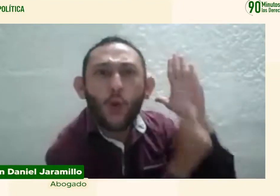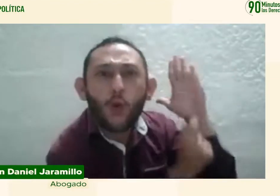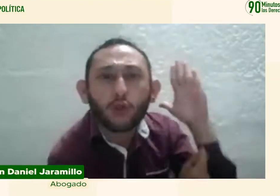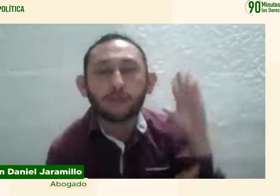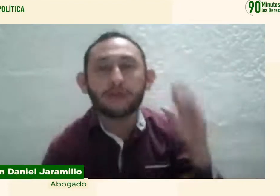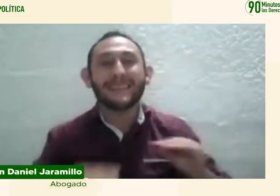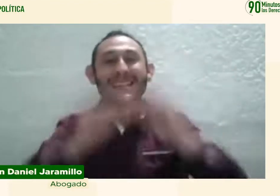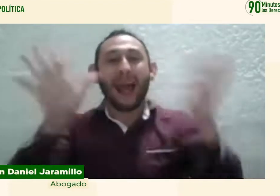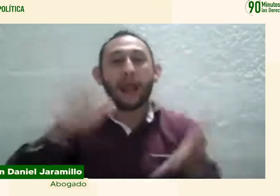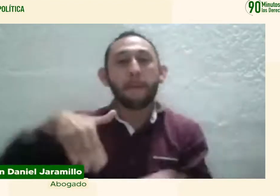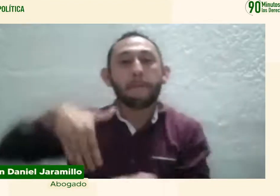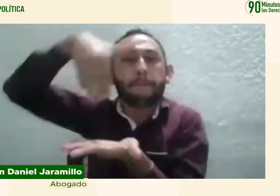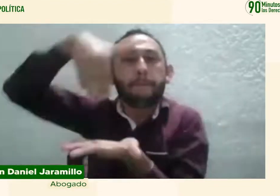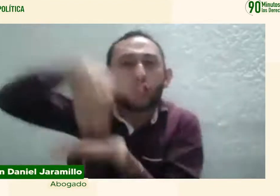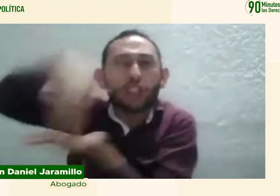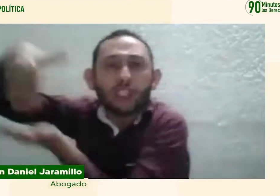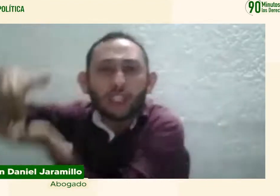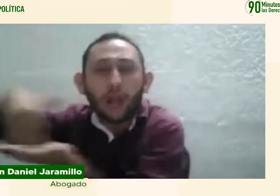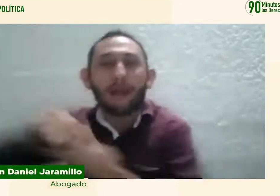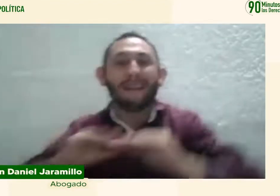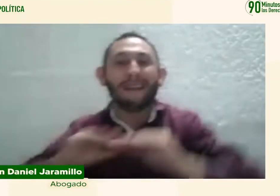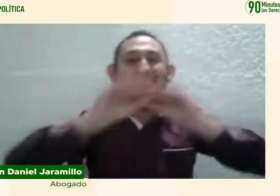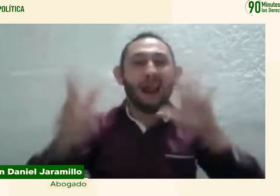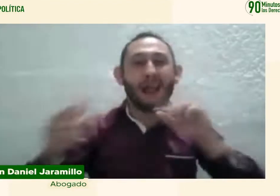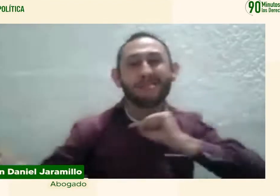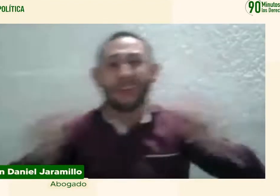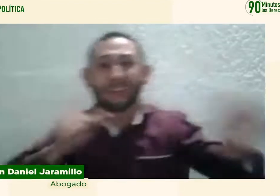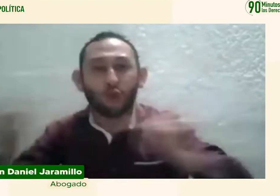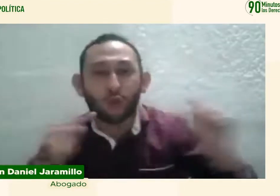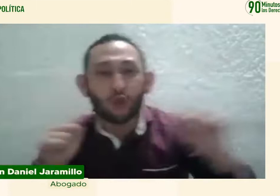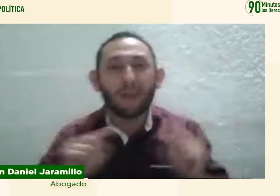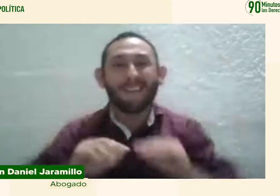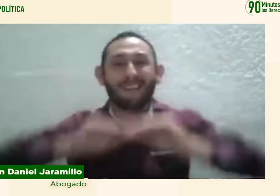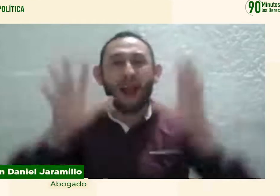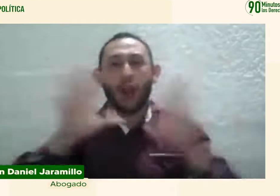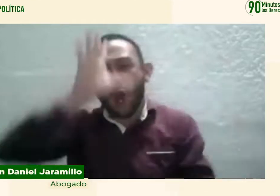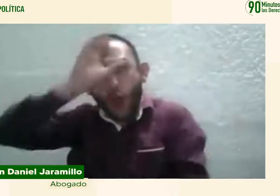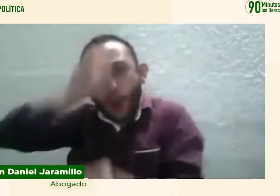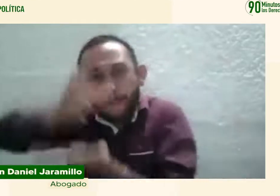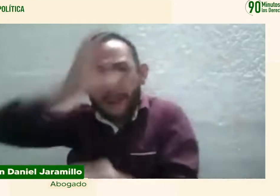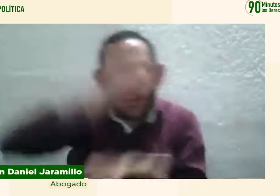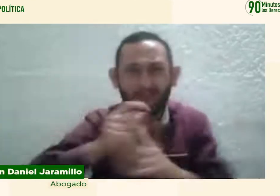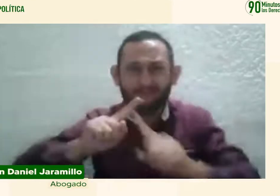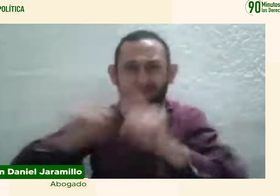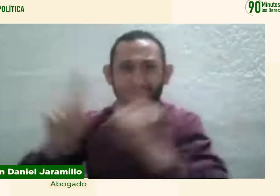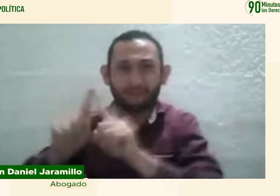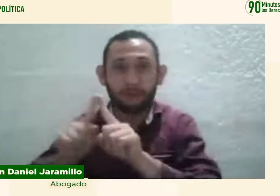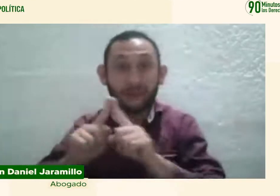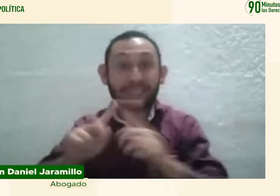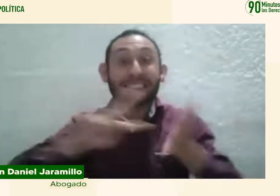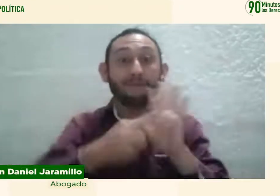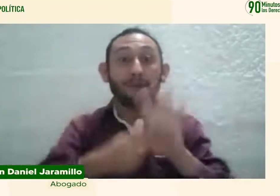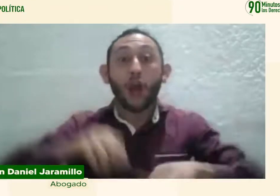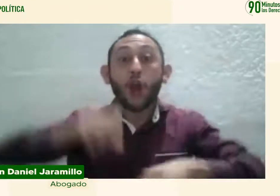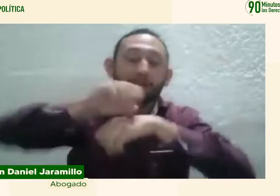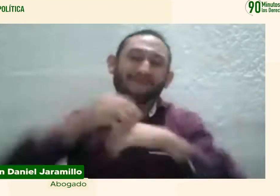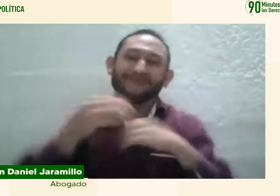ejemplo aclarar todos los puntos también las posturas las discusiones tener las claras las opiniones